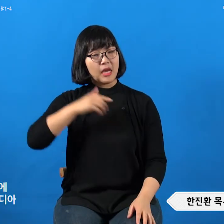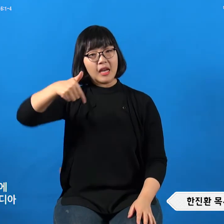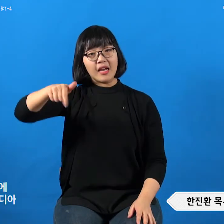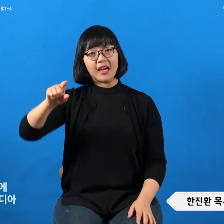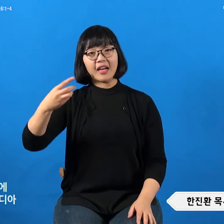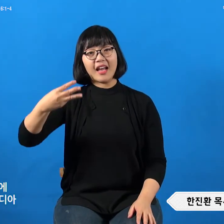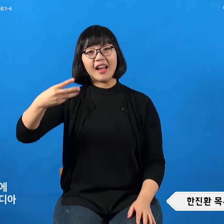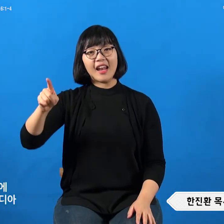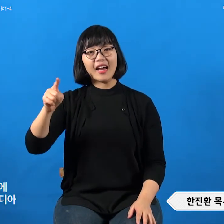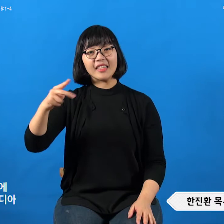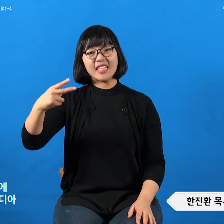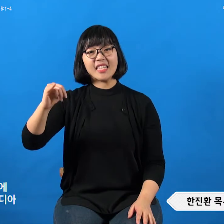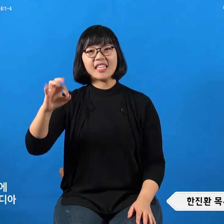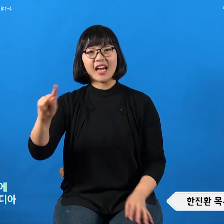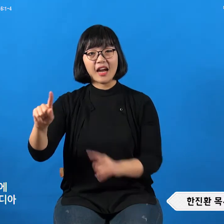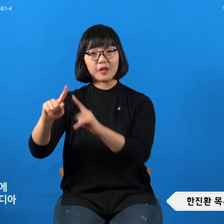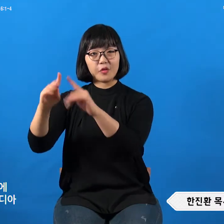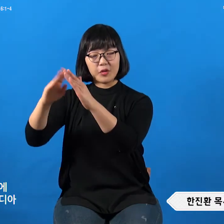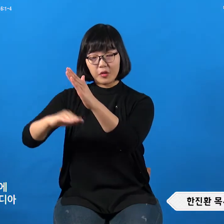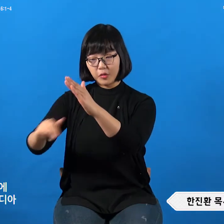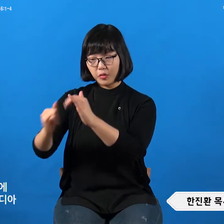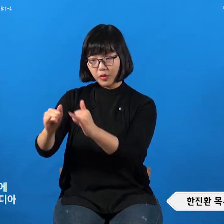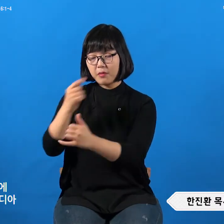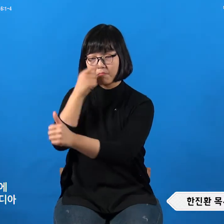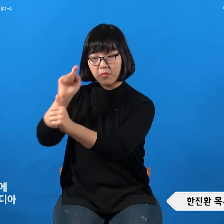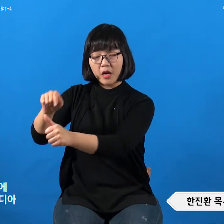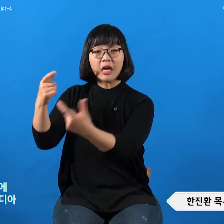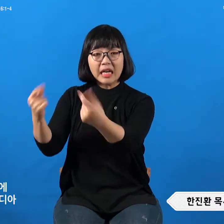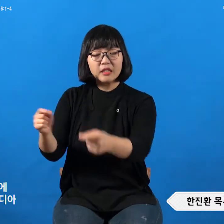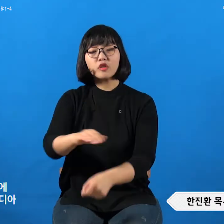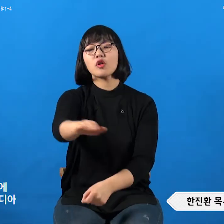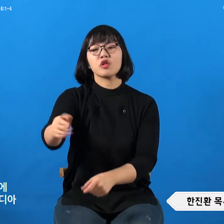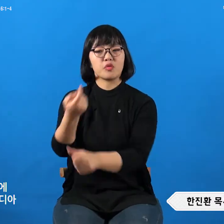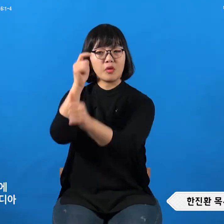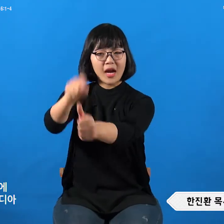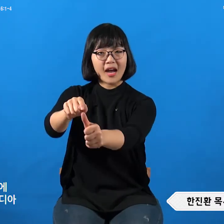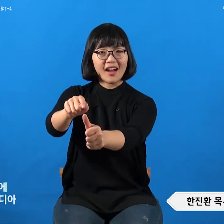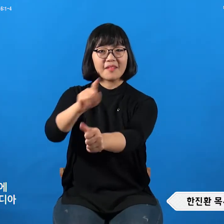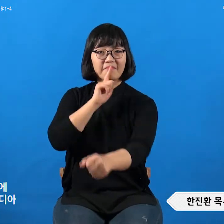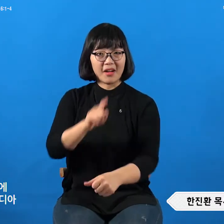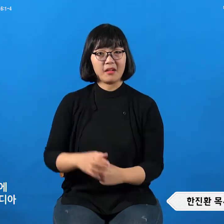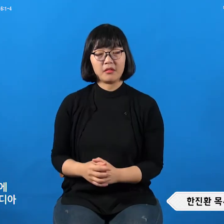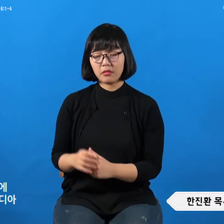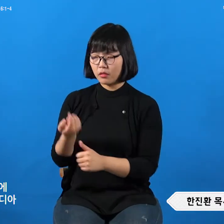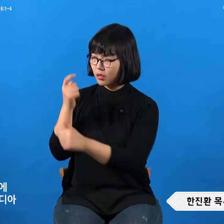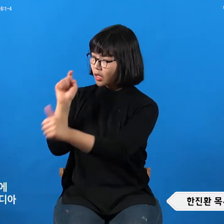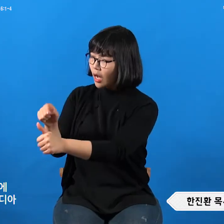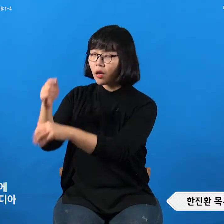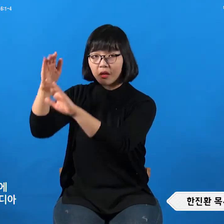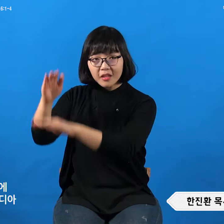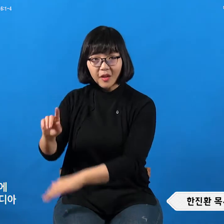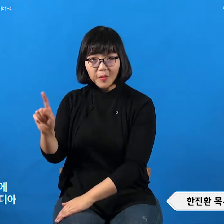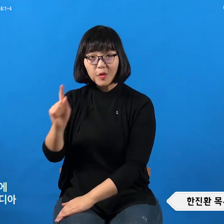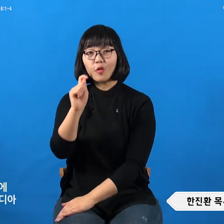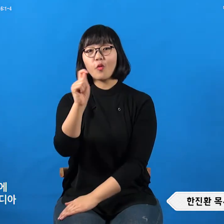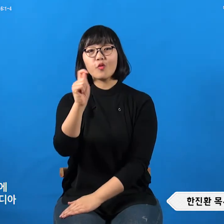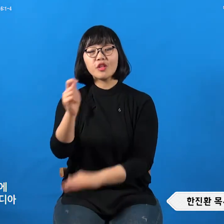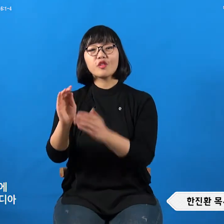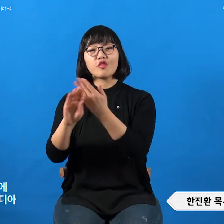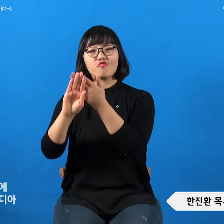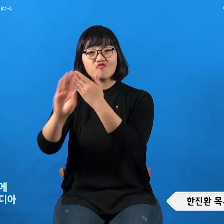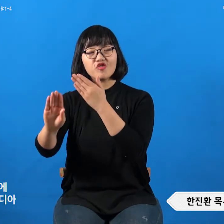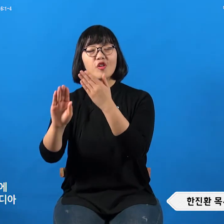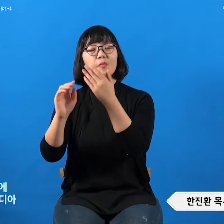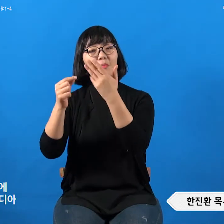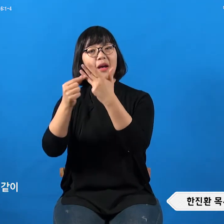교회들에게 명한 것 같이 너희도 그렇게 하라. 갈라디아 교회에 뭐라고 명하셨느냐? 고린도 후서 8장